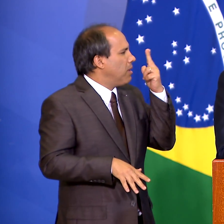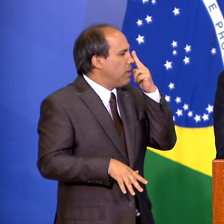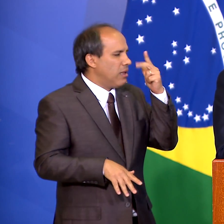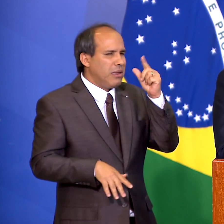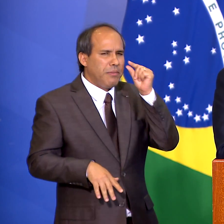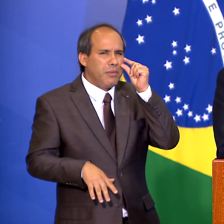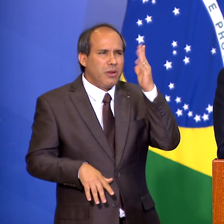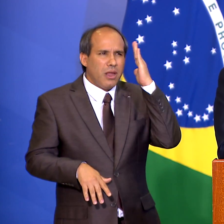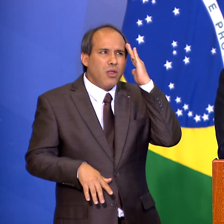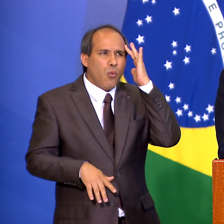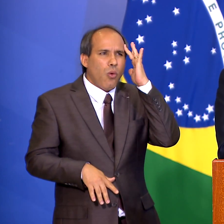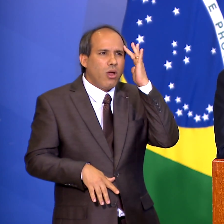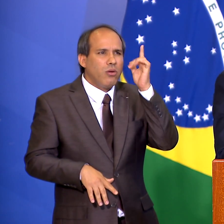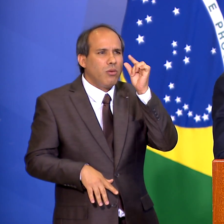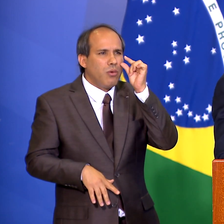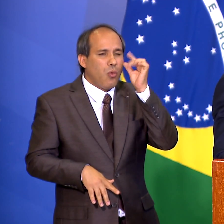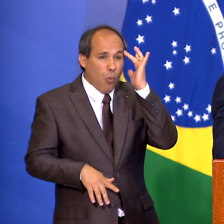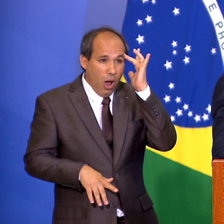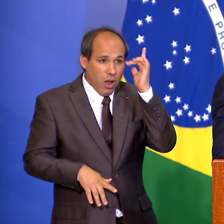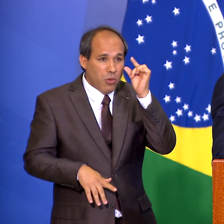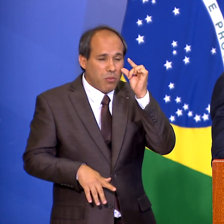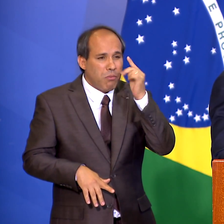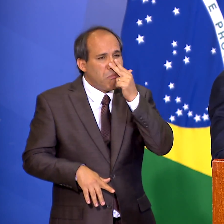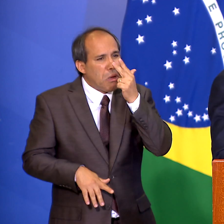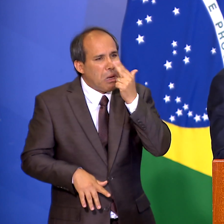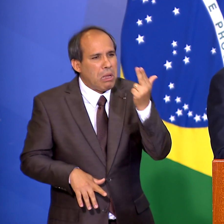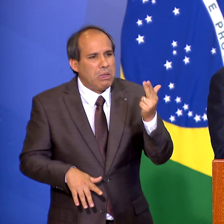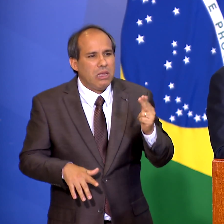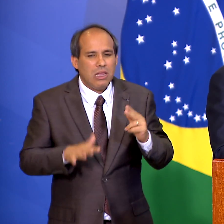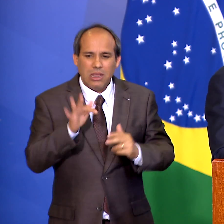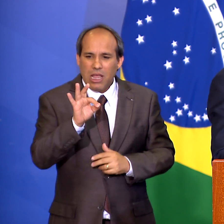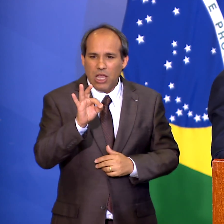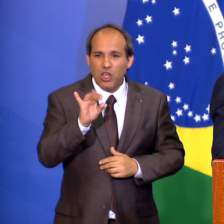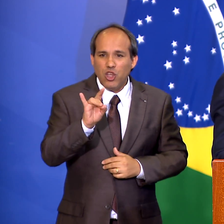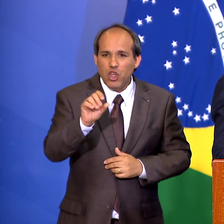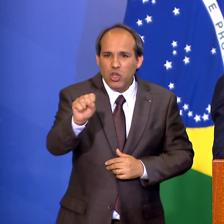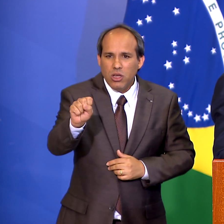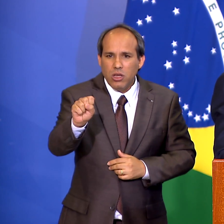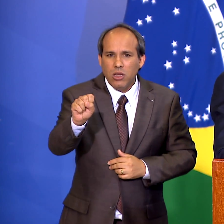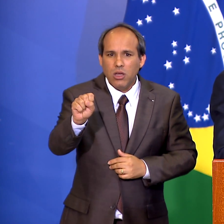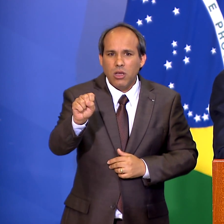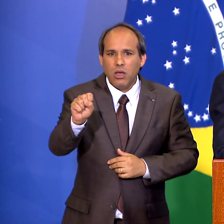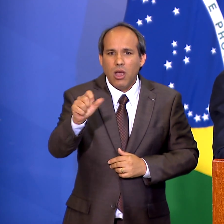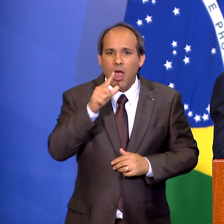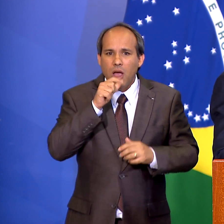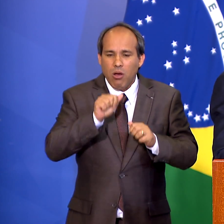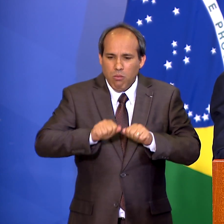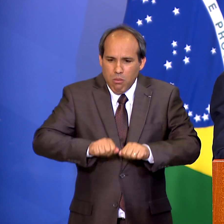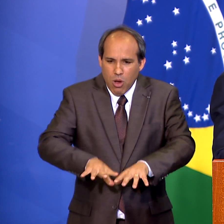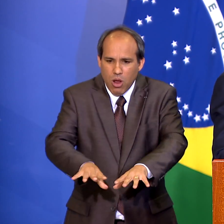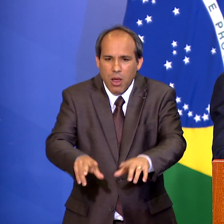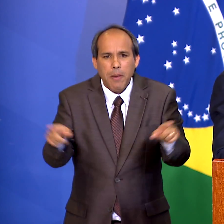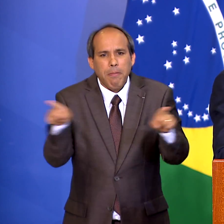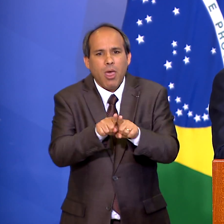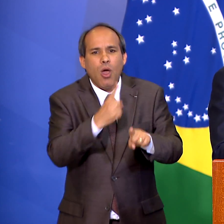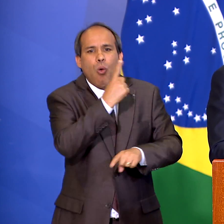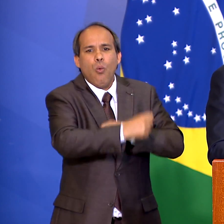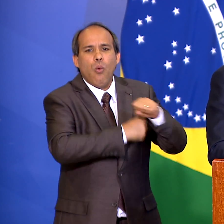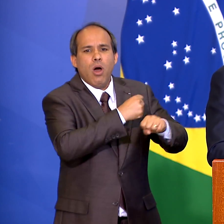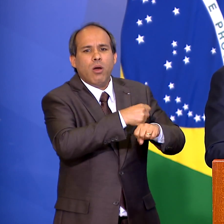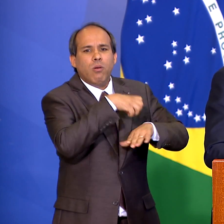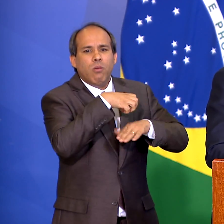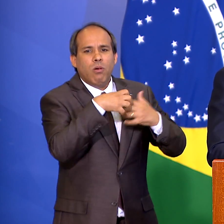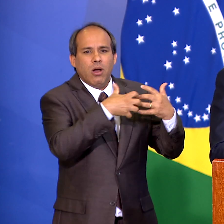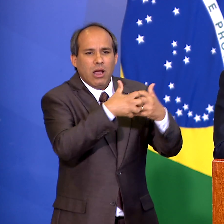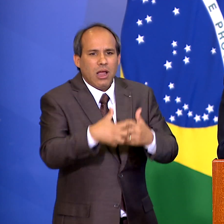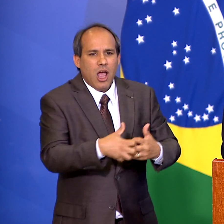aproximadamente aí 10 dias de bombeamento equivale a 1 ano de carro-pipa. E estou levantando os números